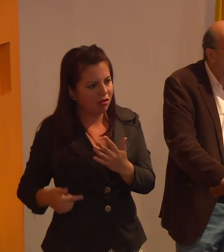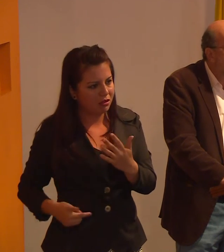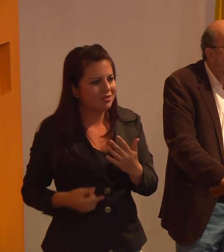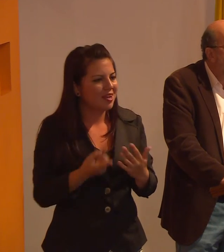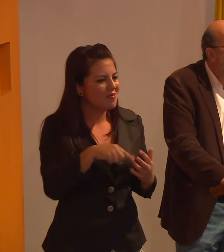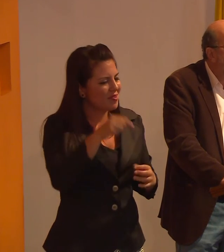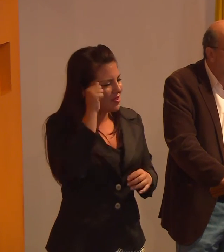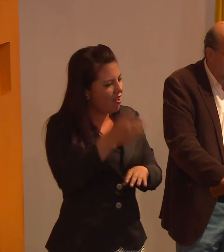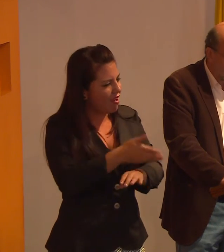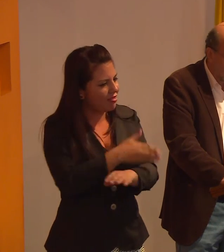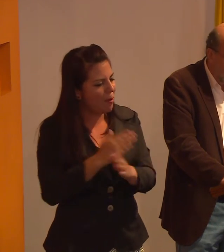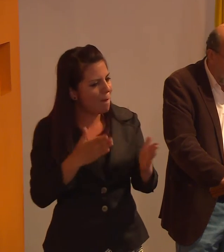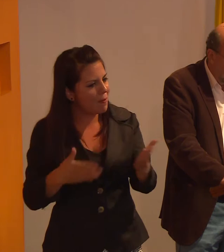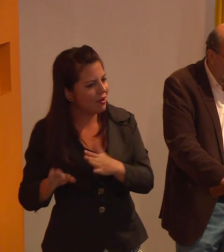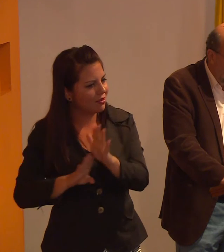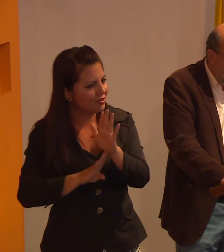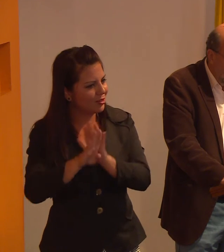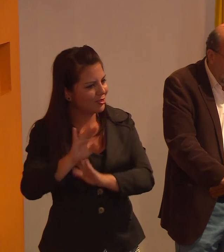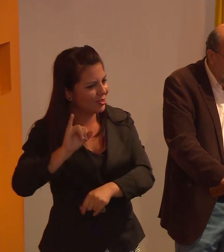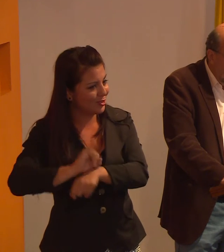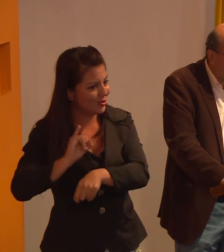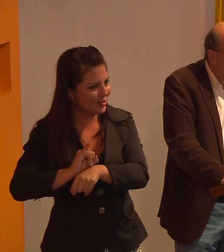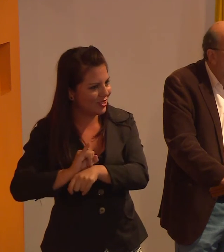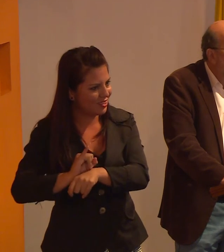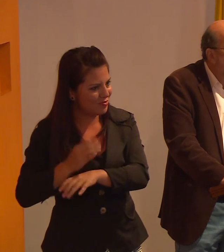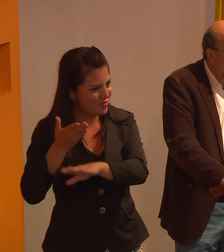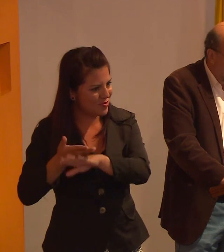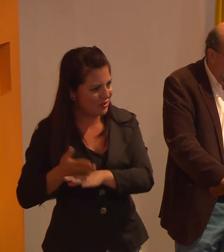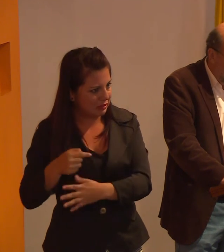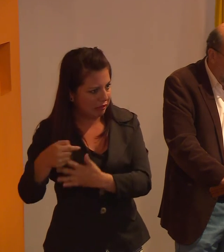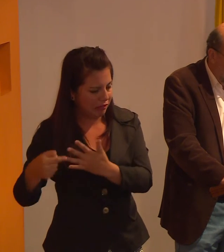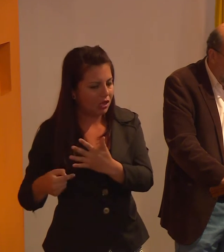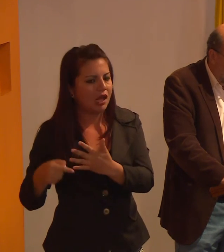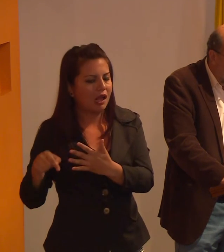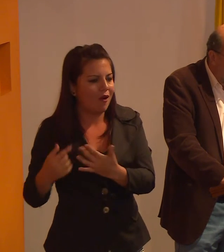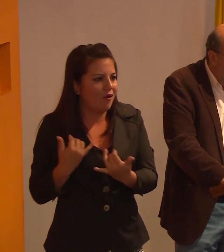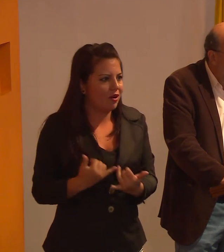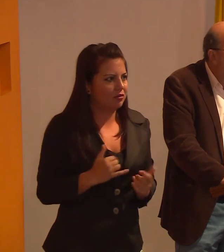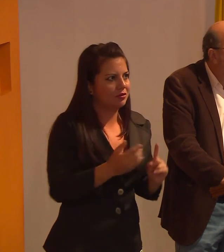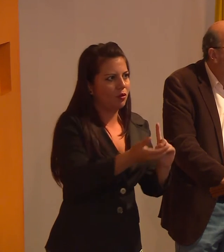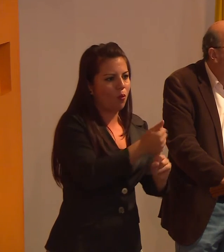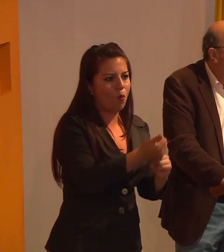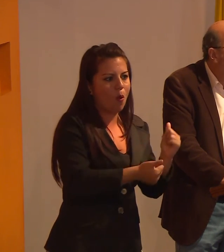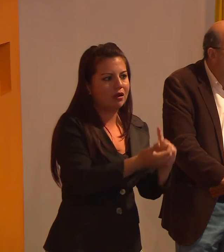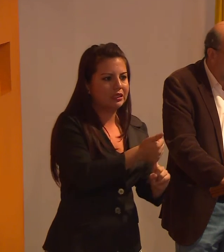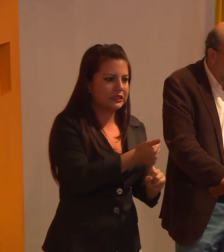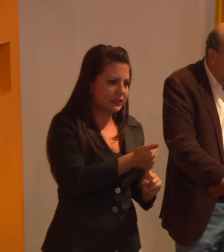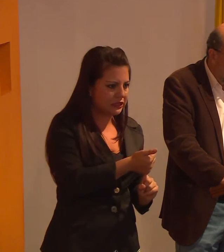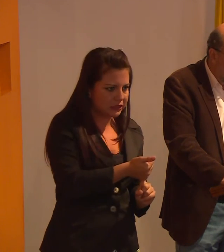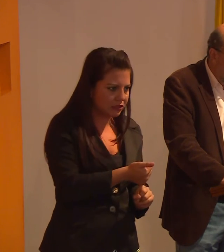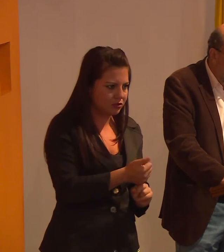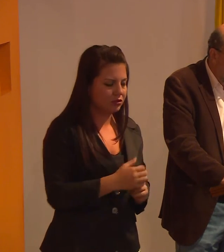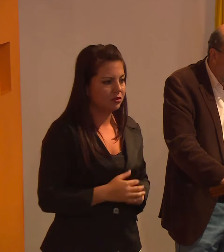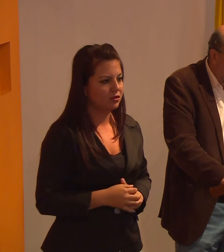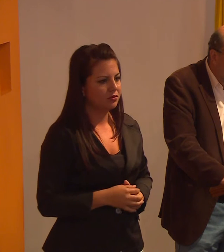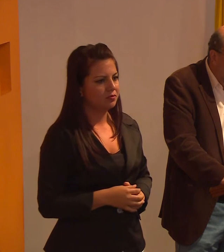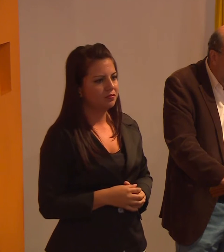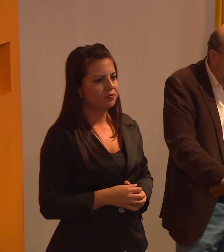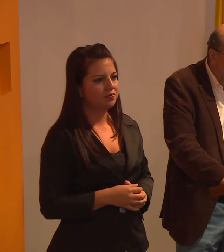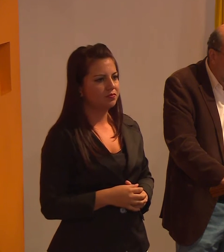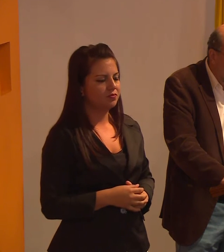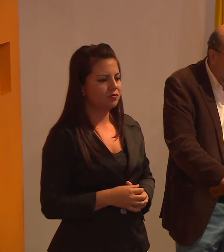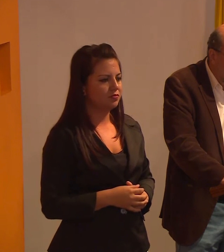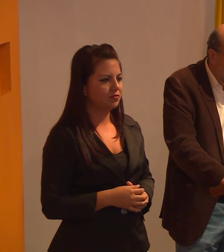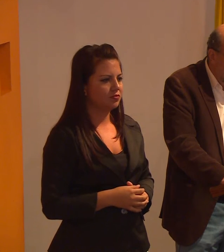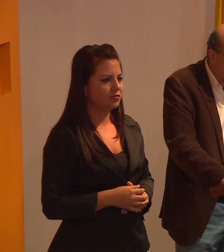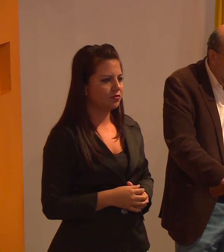Plan de Desarrollo Institucional y sobre todo al imperativo que nos obliga a